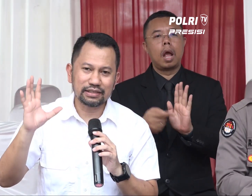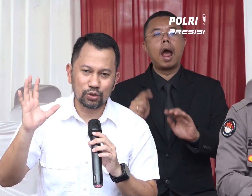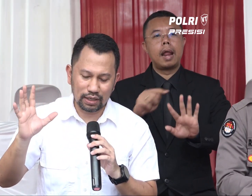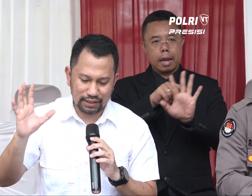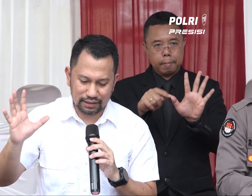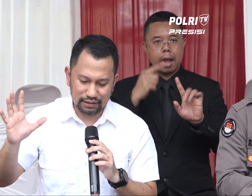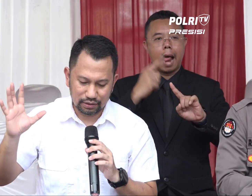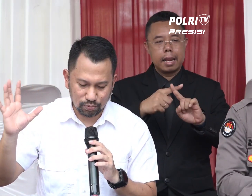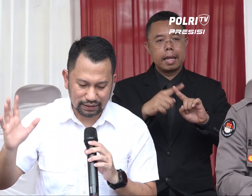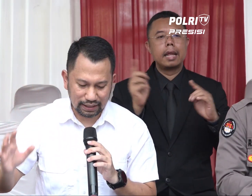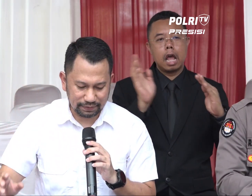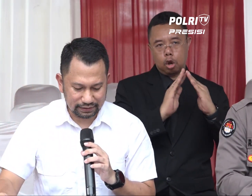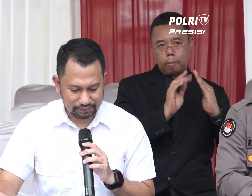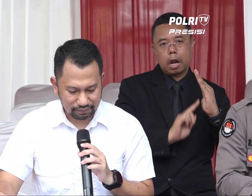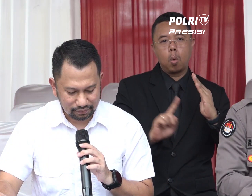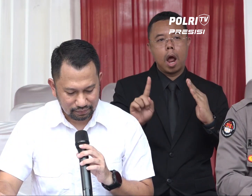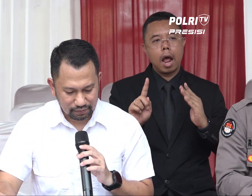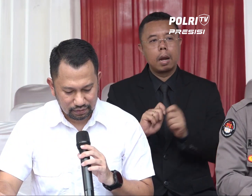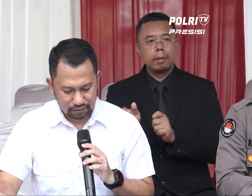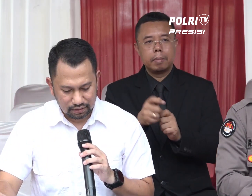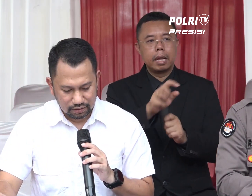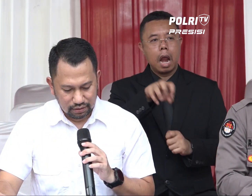5 kali keluar dari rumah TKP.